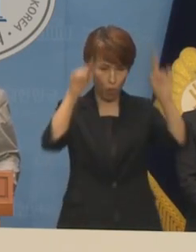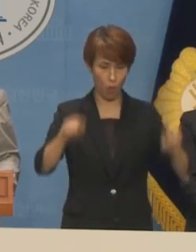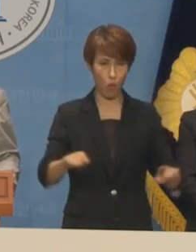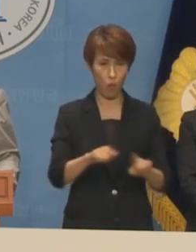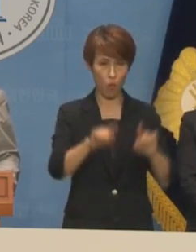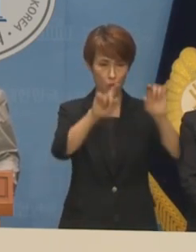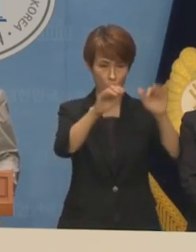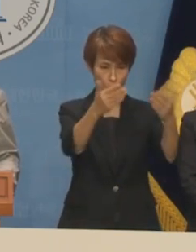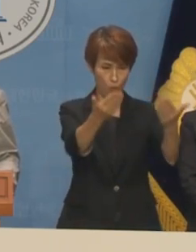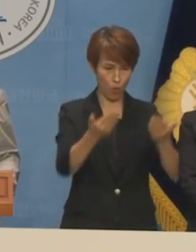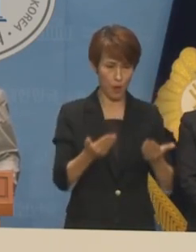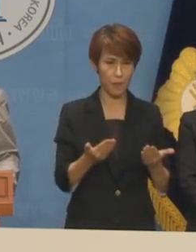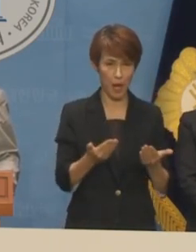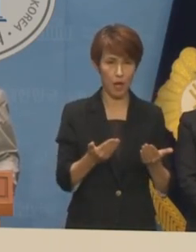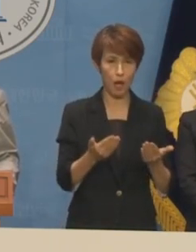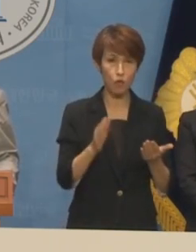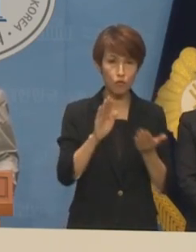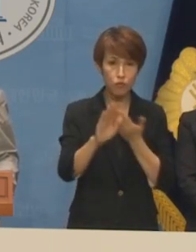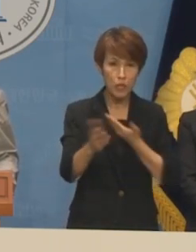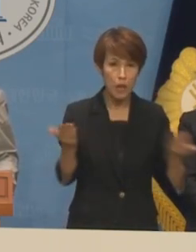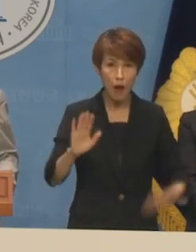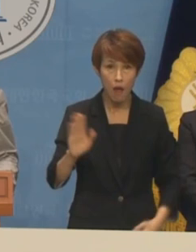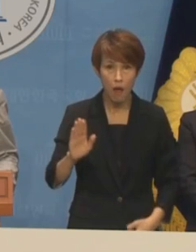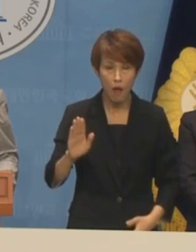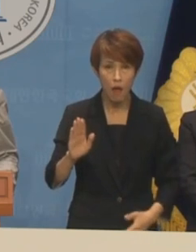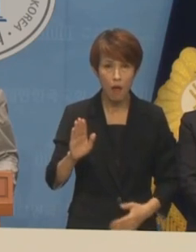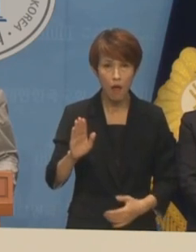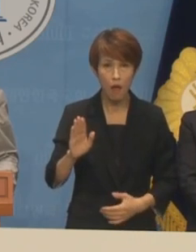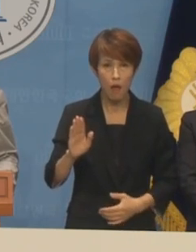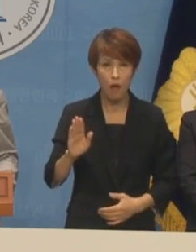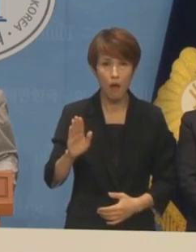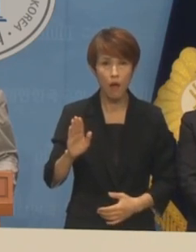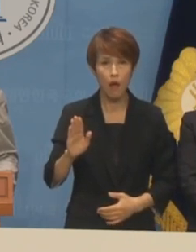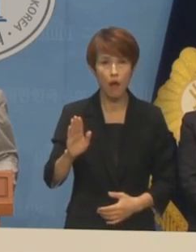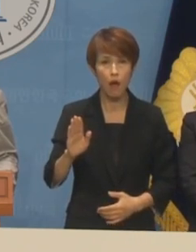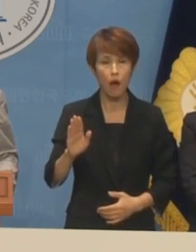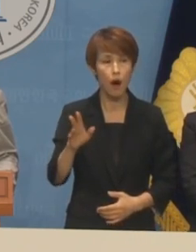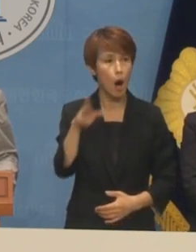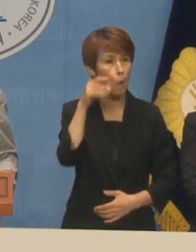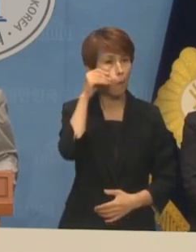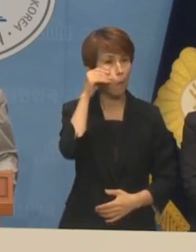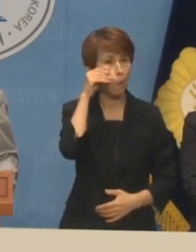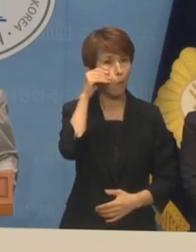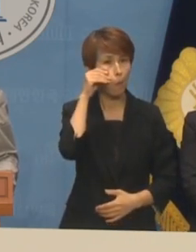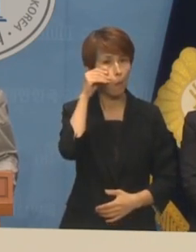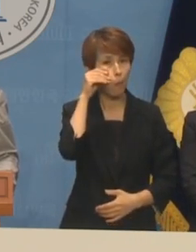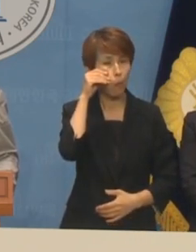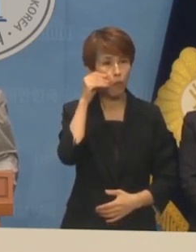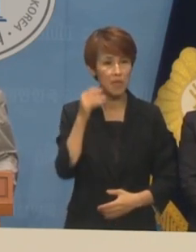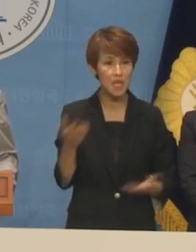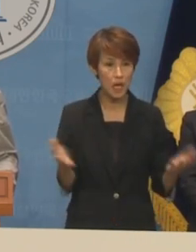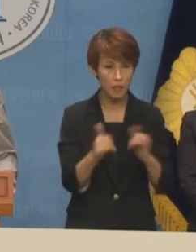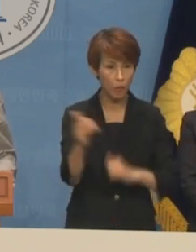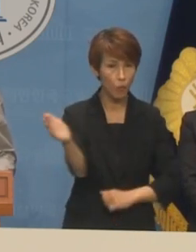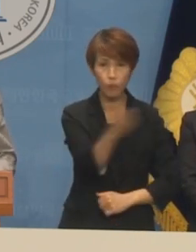작성하고선 지금까지 쉬고 있는 것입니다. 일을 전혀 안 하고 또 할 분들도